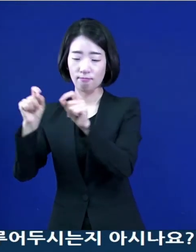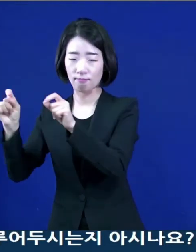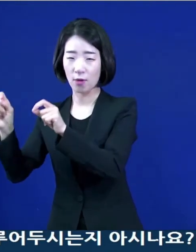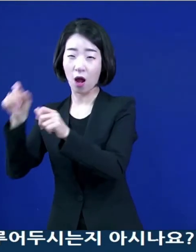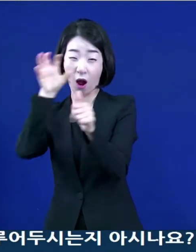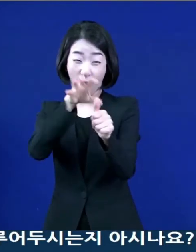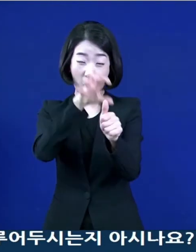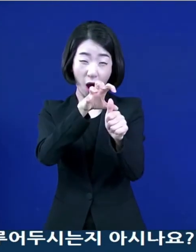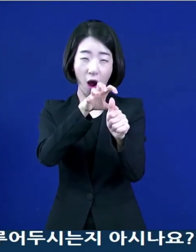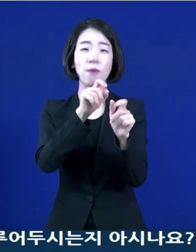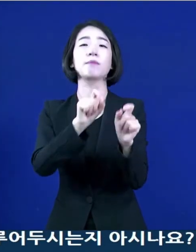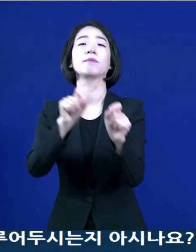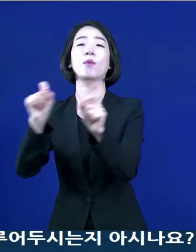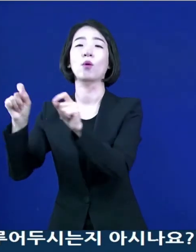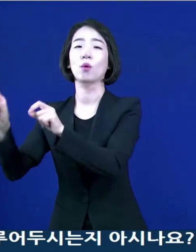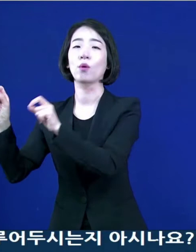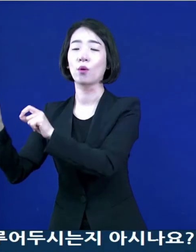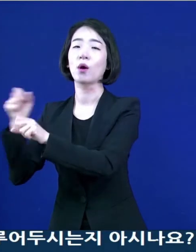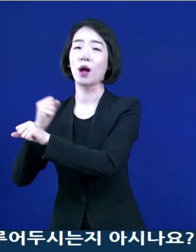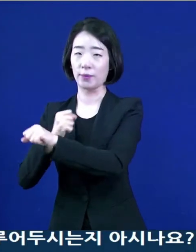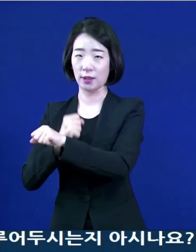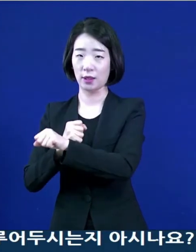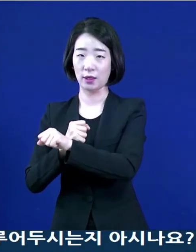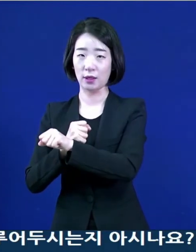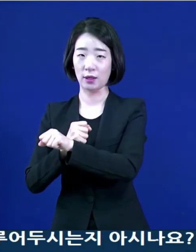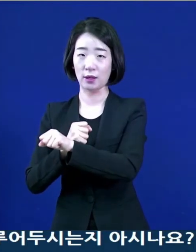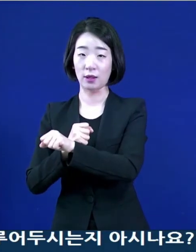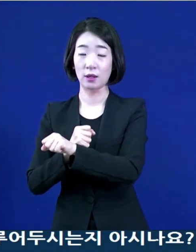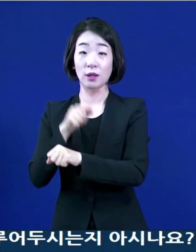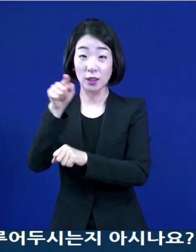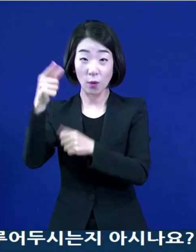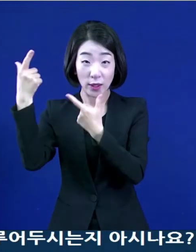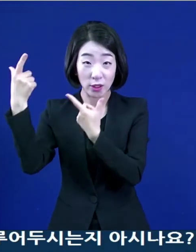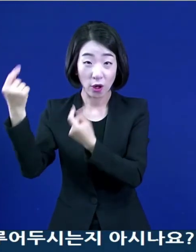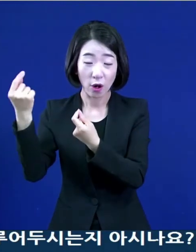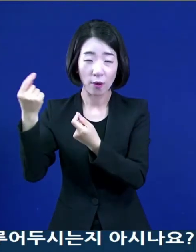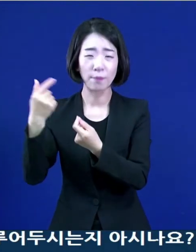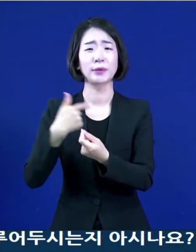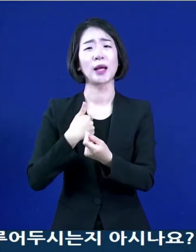이런 하나님을 보니까 우리가 사람을 쉽게 판단해서 안 돼요.